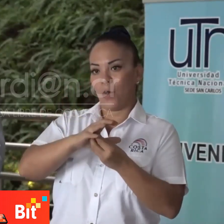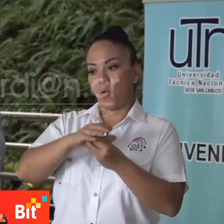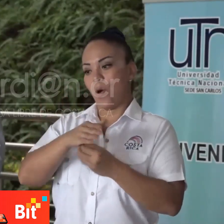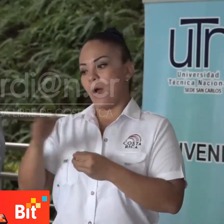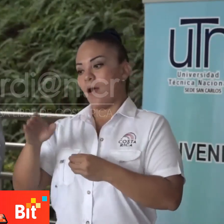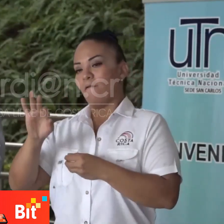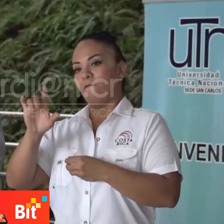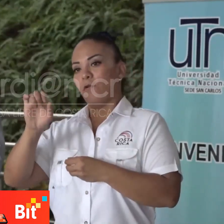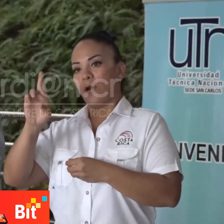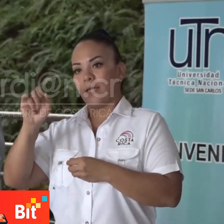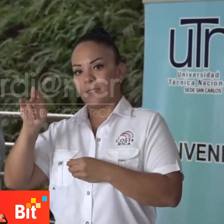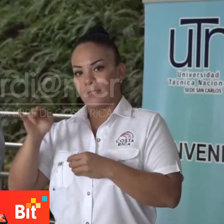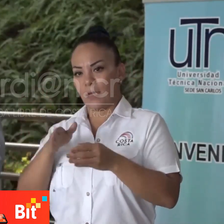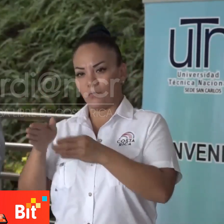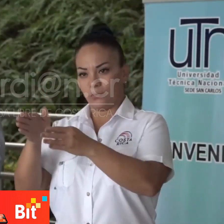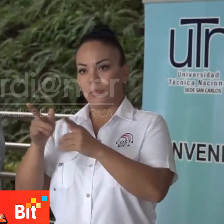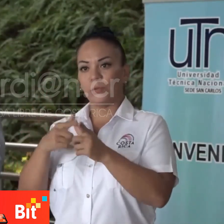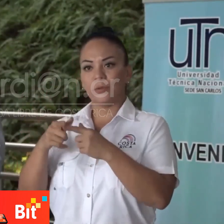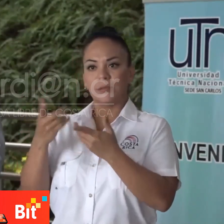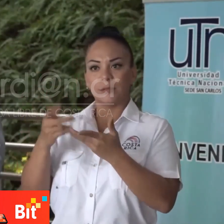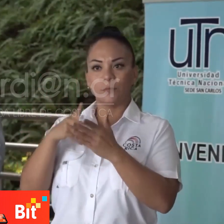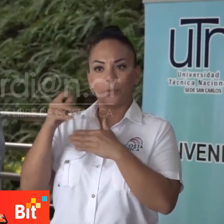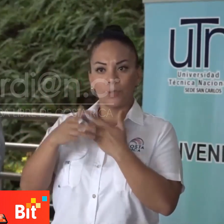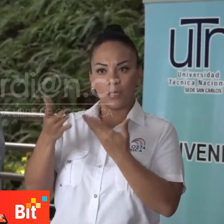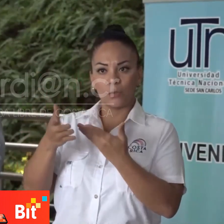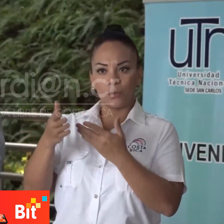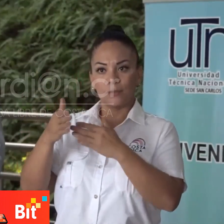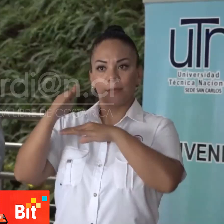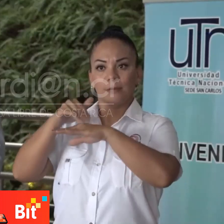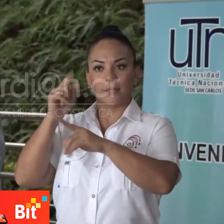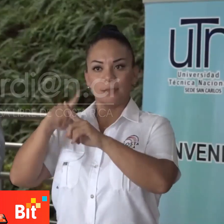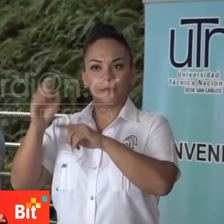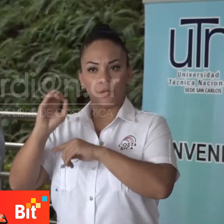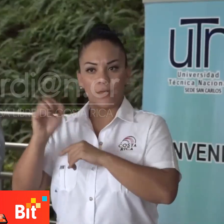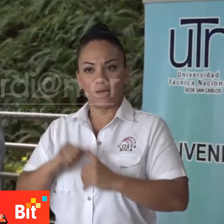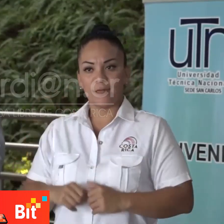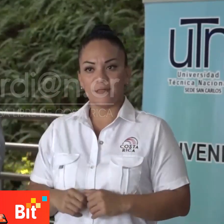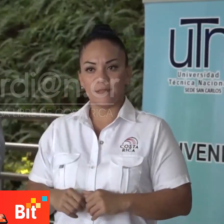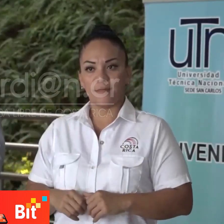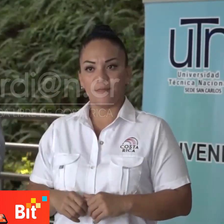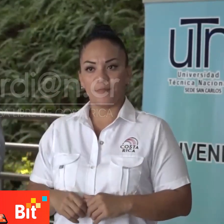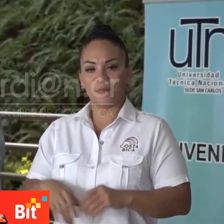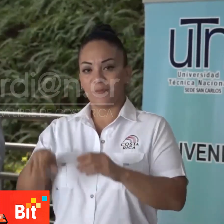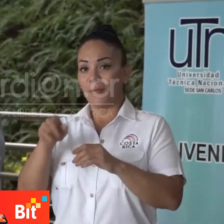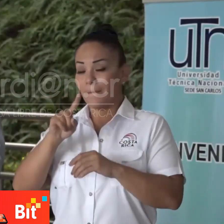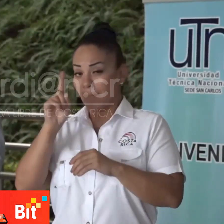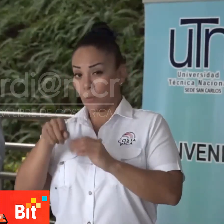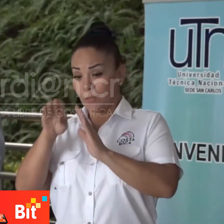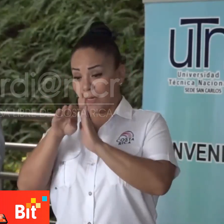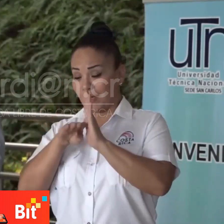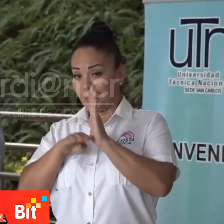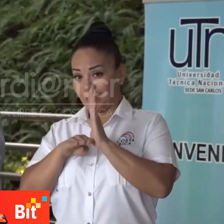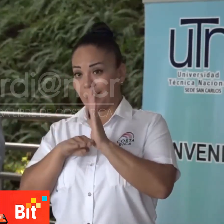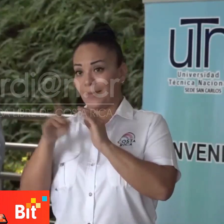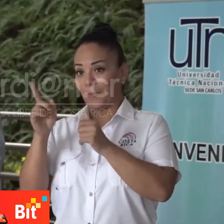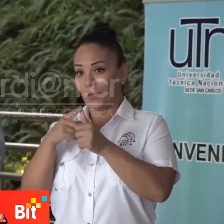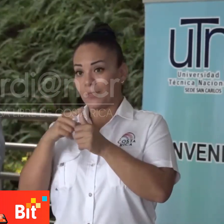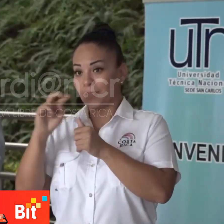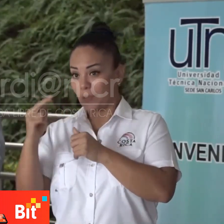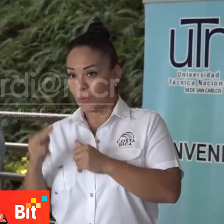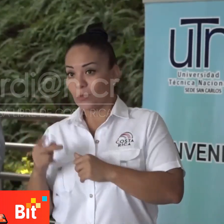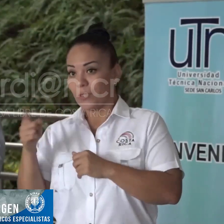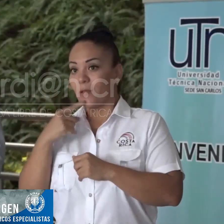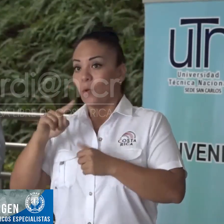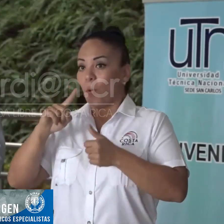proyecto para convocarlo eventualmente a extraordinarias. En esa lista de prioridad secundaria, que entendemos que usted dijo que